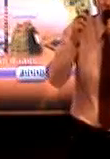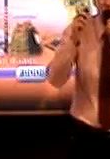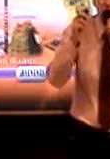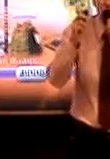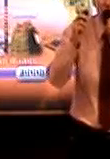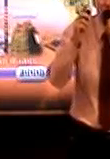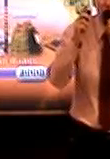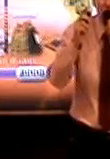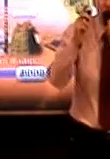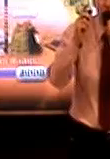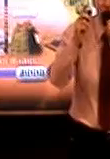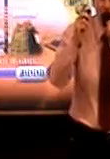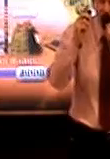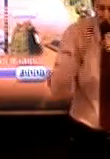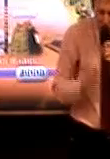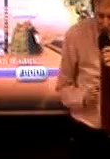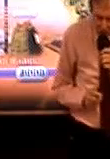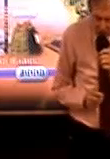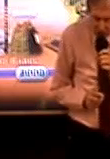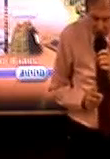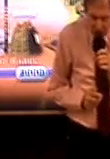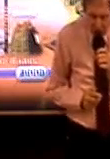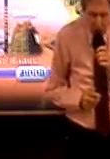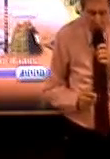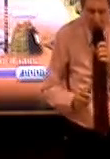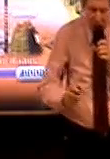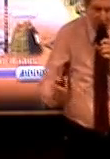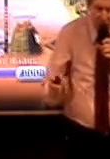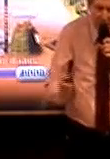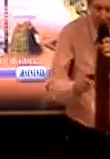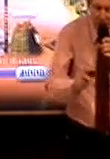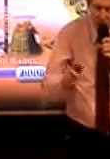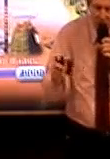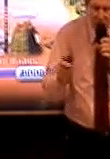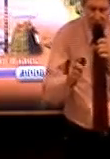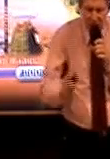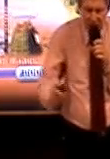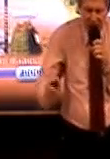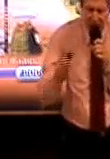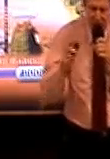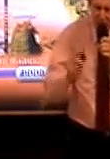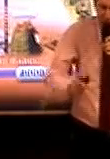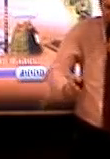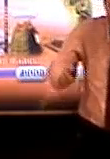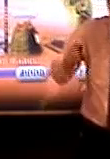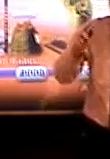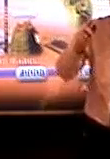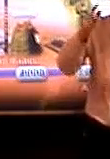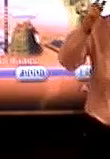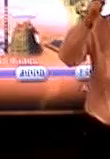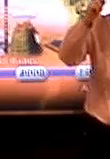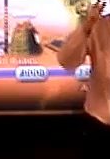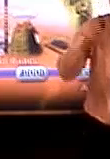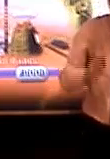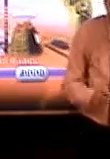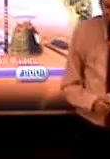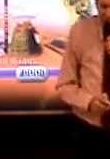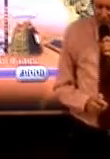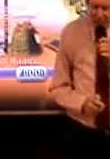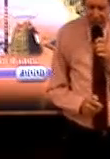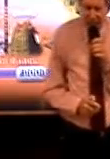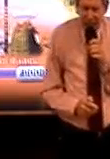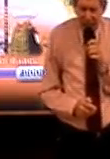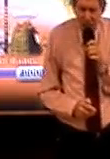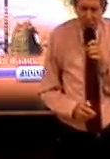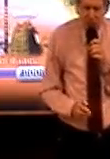su misericordia Dios sostiene los vientos. No hagáis daño a la tierra, ni al mar, ni a los árboles,